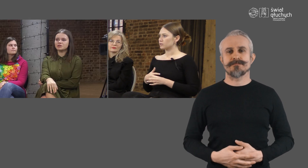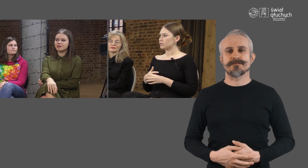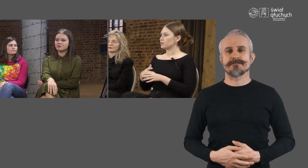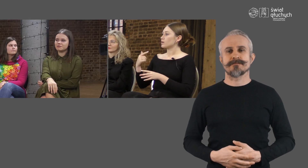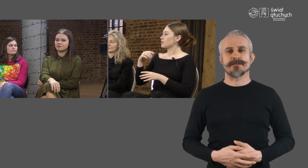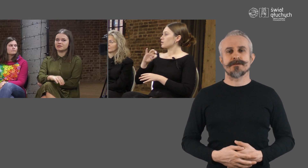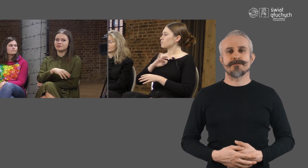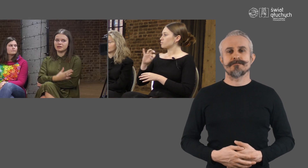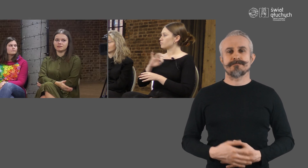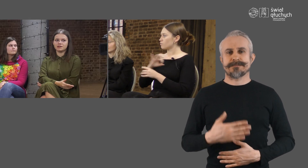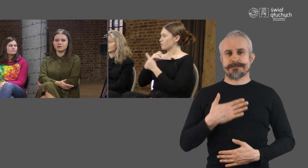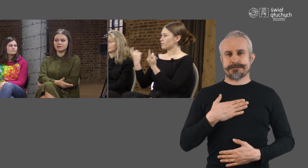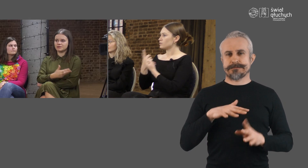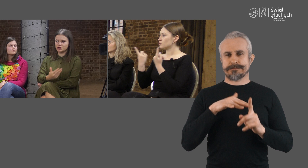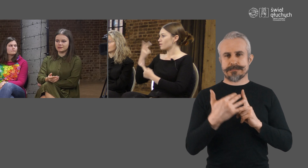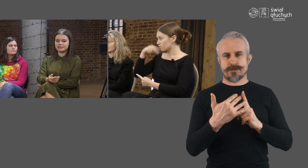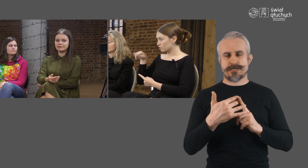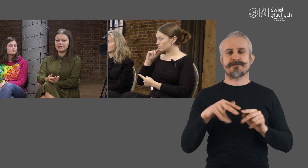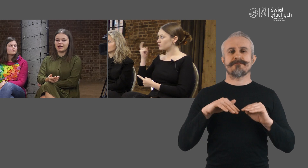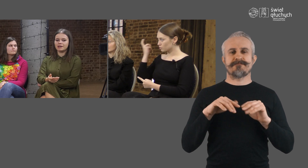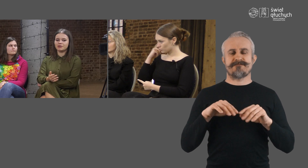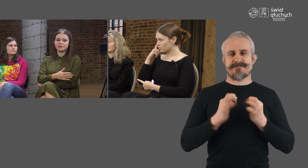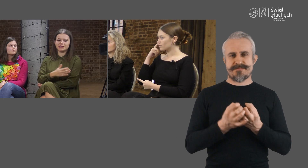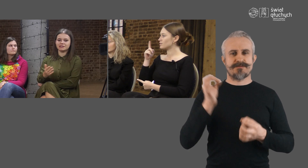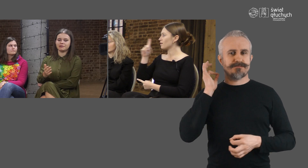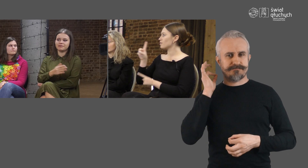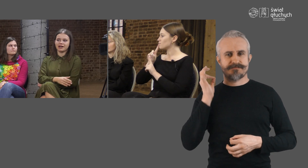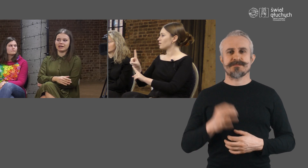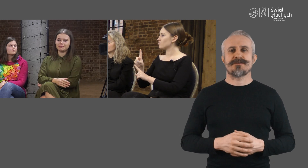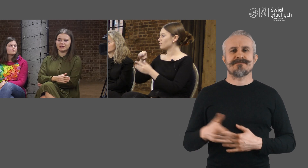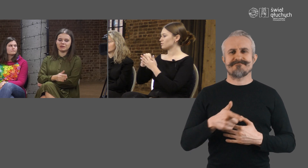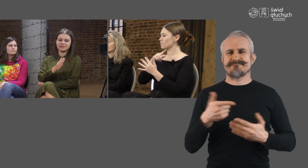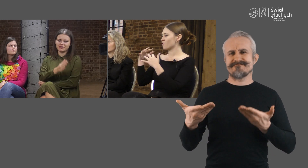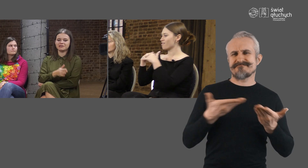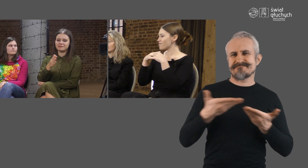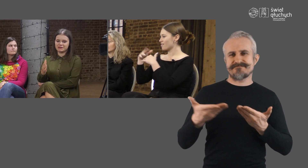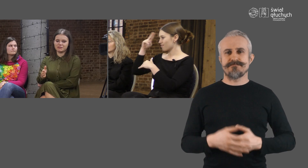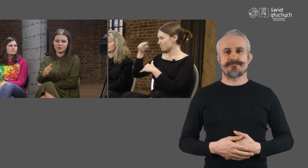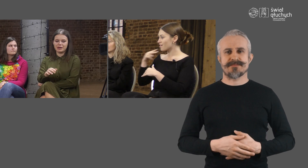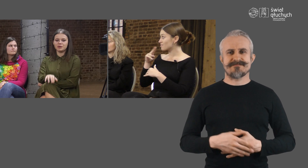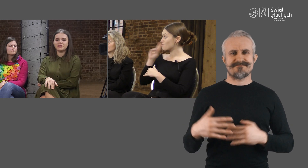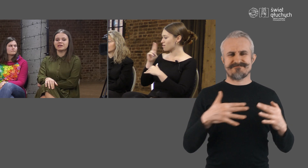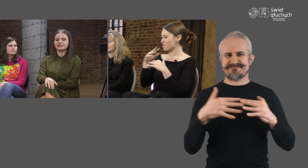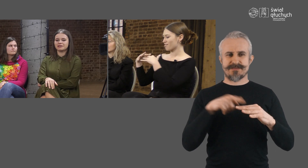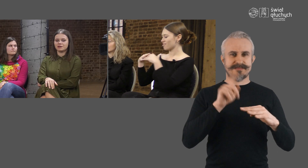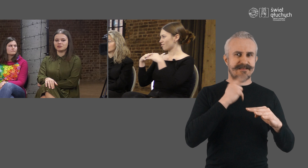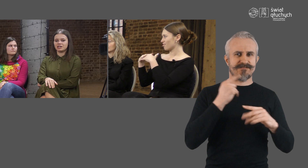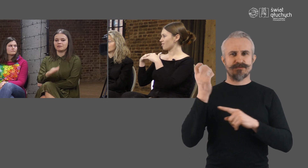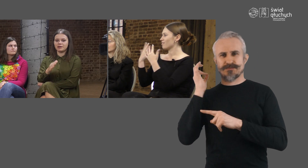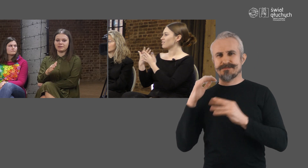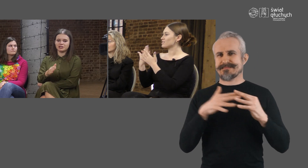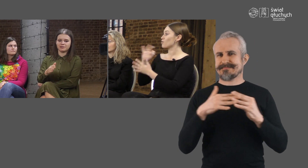W moim przypadku mam rodziców słyszących, ale była pomiędzy nimi walka. Pomiędzy ojcem a moją mamą.